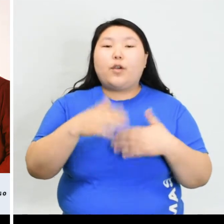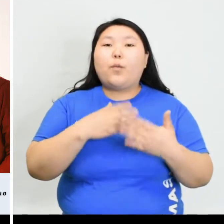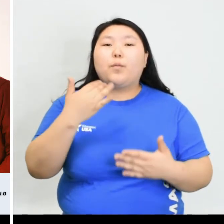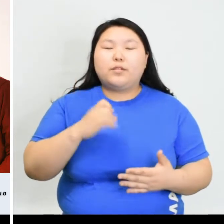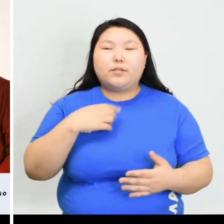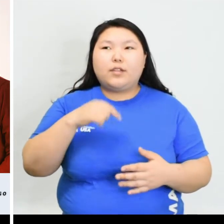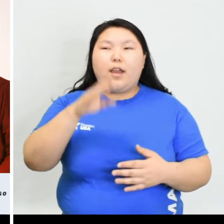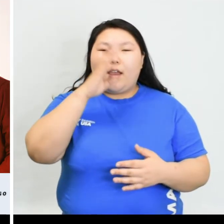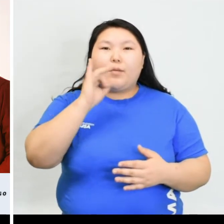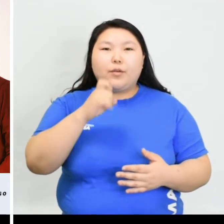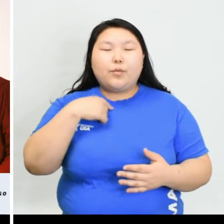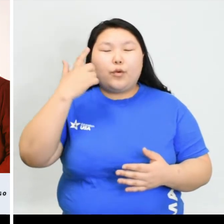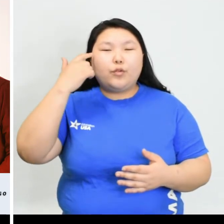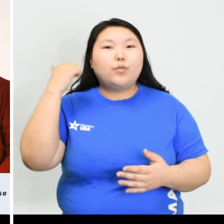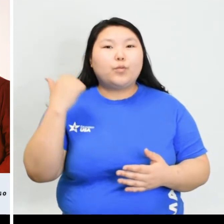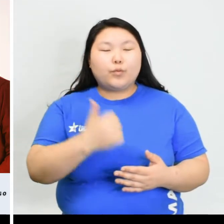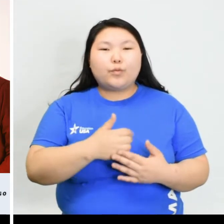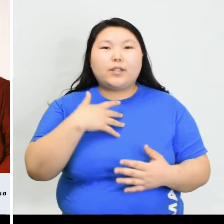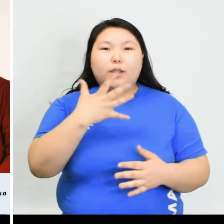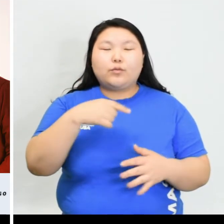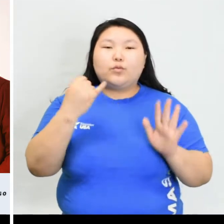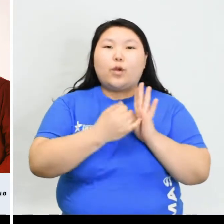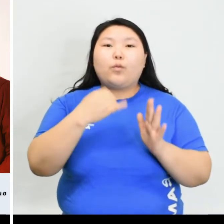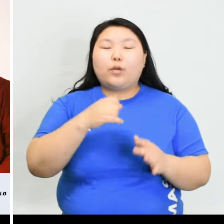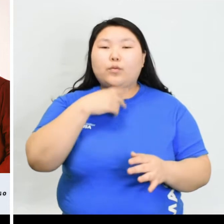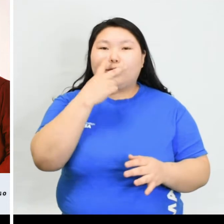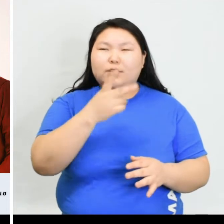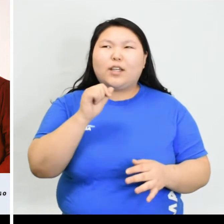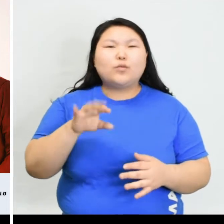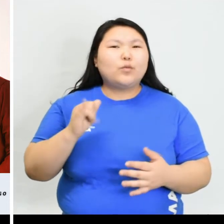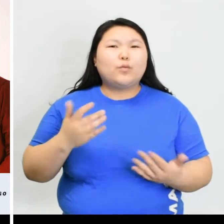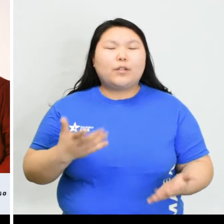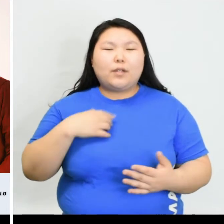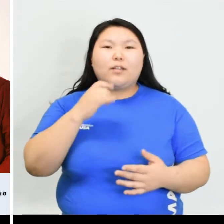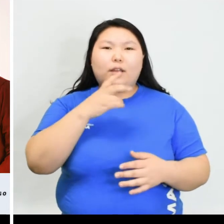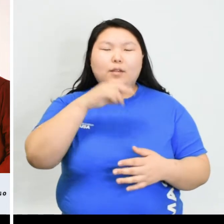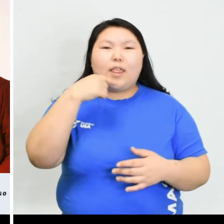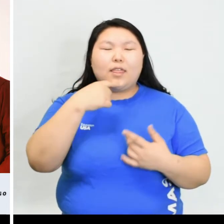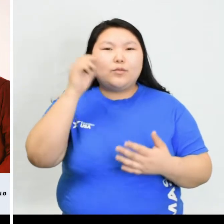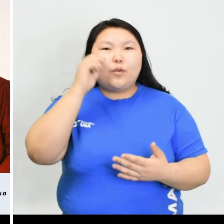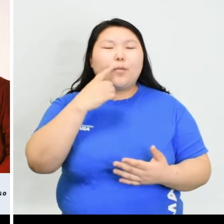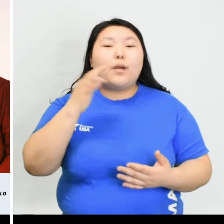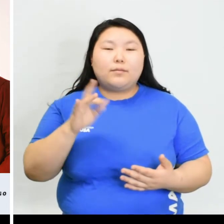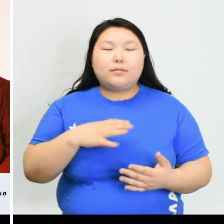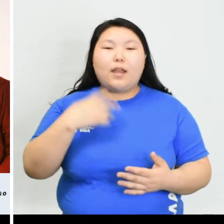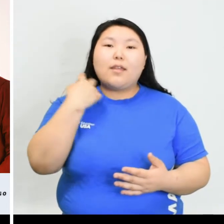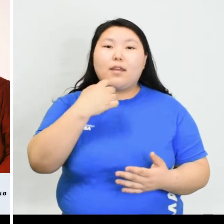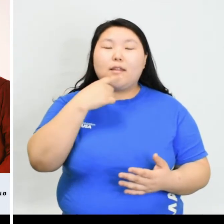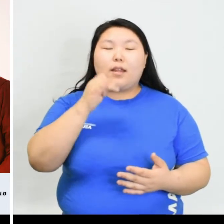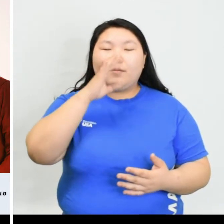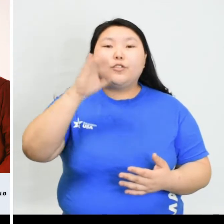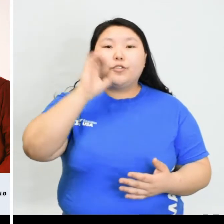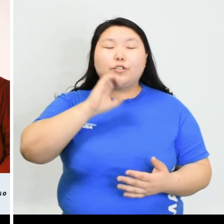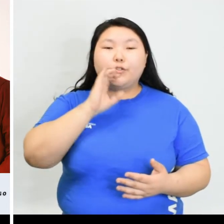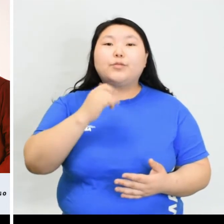тийм кинонод явуулдаг гэсэн. Би тэрийг бүр амар өдөр болгоны баг 5-6 удаа үзэл цагтас юу гэж том болгоод хэлийн нэг сурмаар ингээл тэгэхээр англи